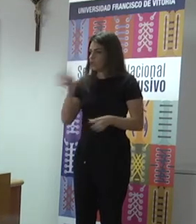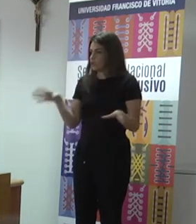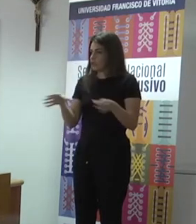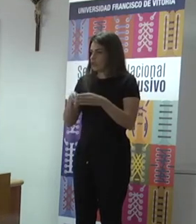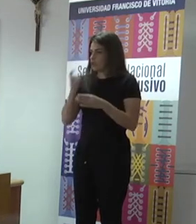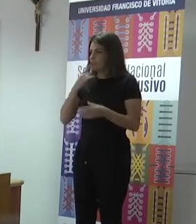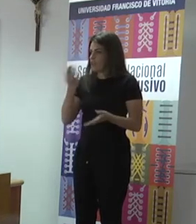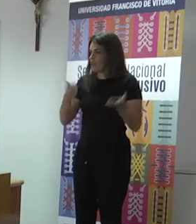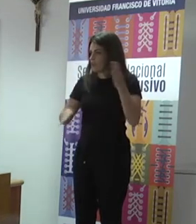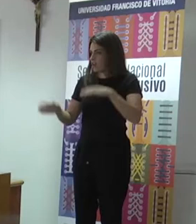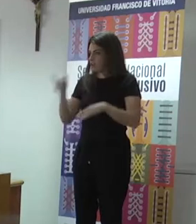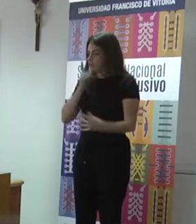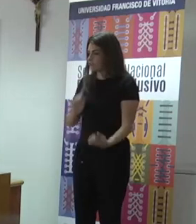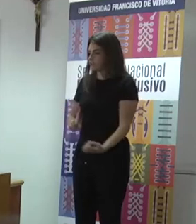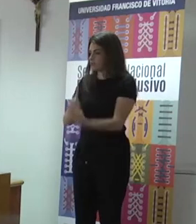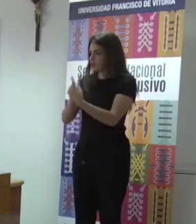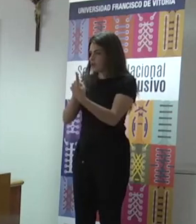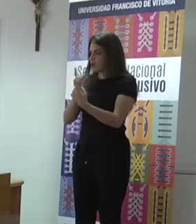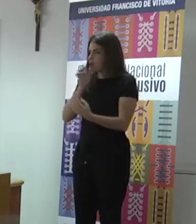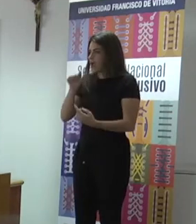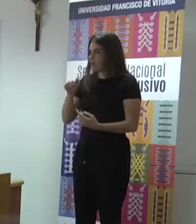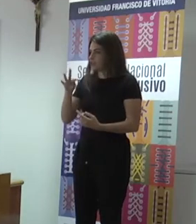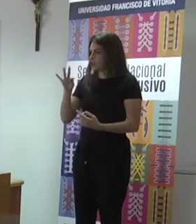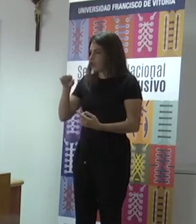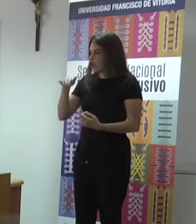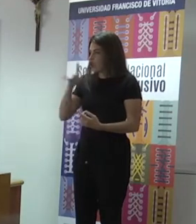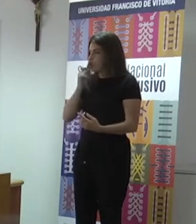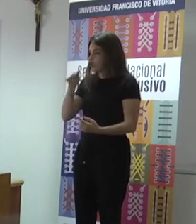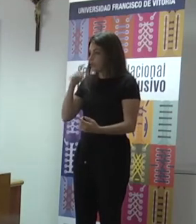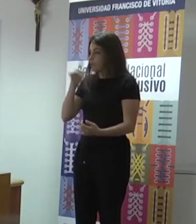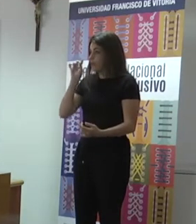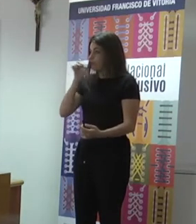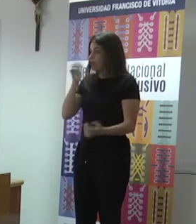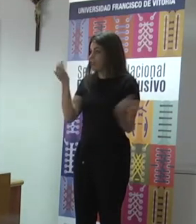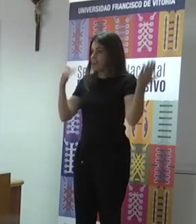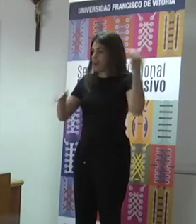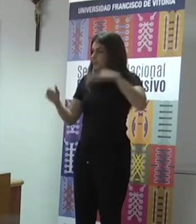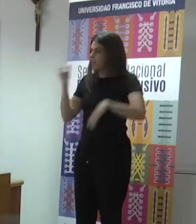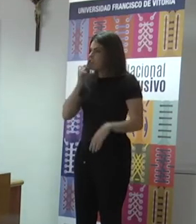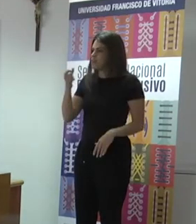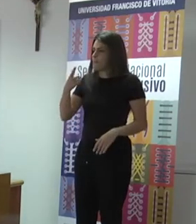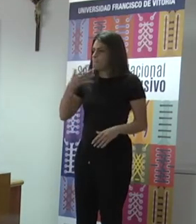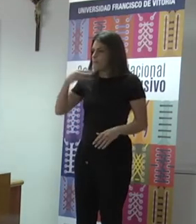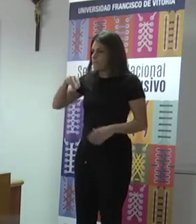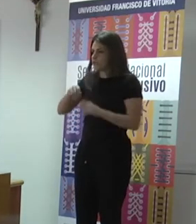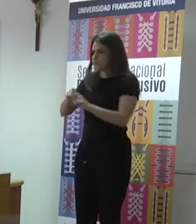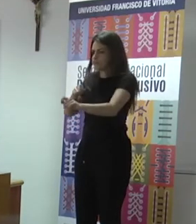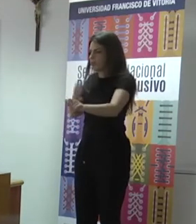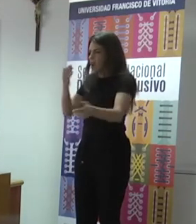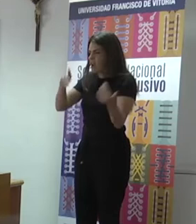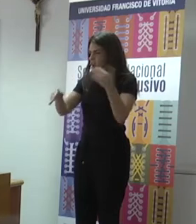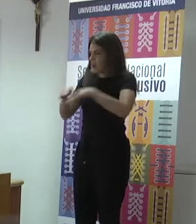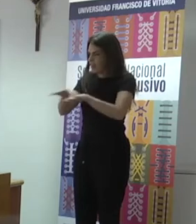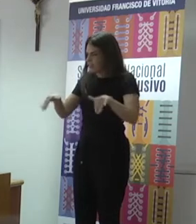Barbero, porque le tengo un cariño que no le puedo ver, vamos. Me encuentro con el profesor de natación que me dice que tengo que nadar 1000 metros. Y le